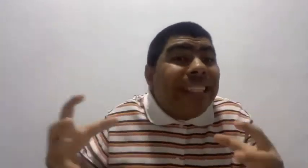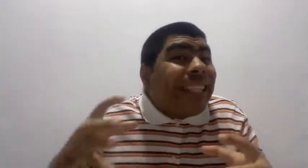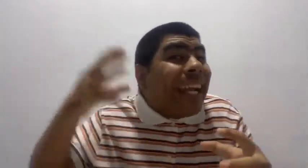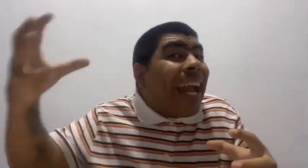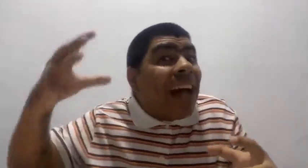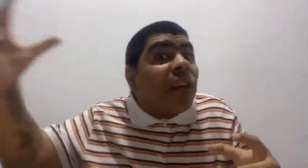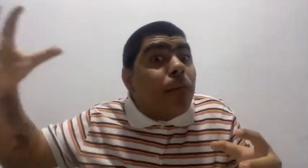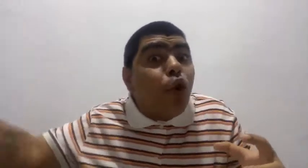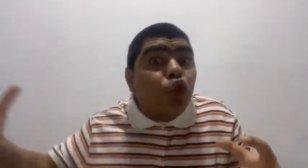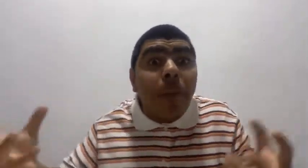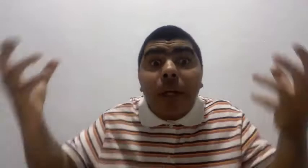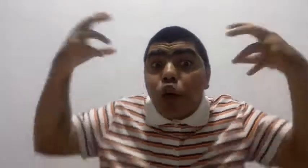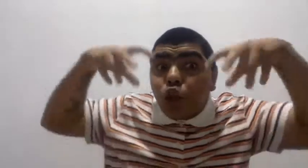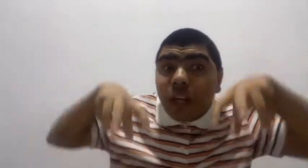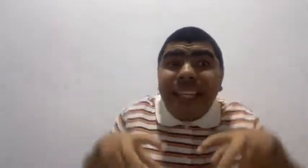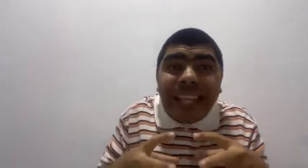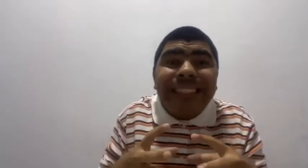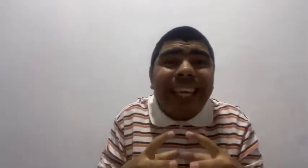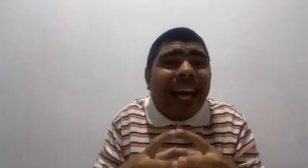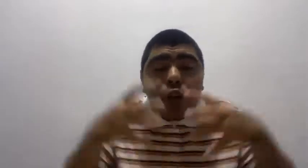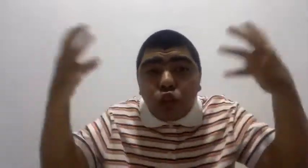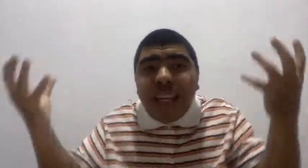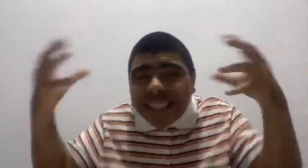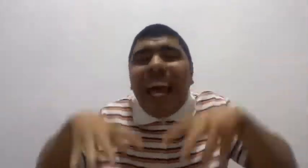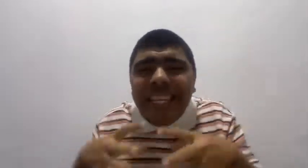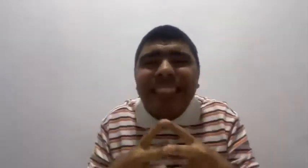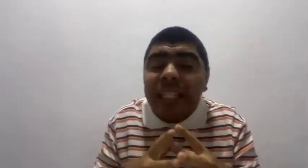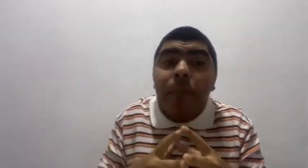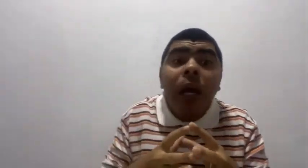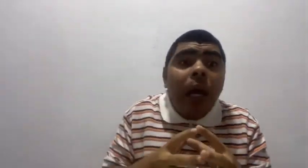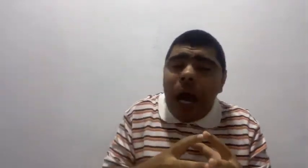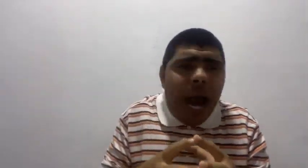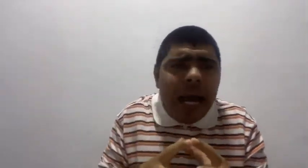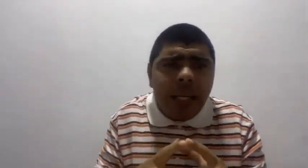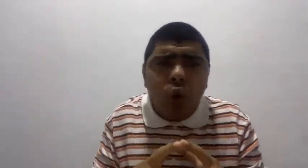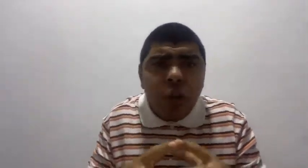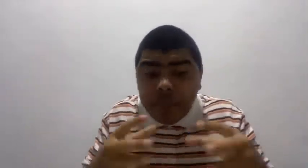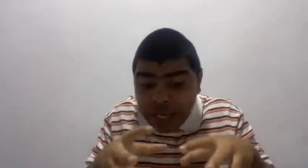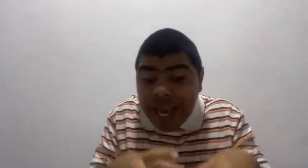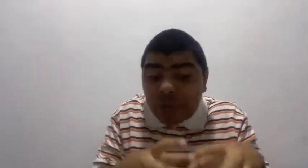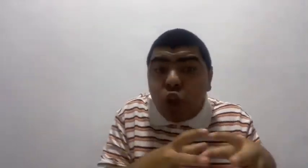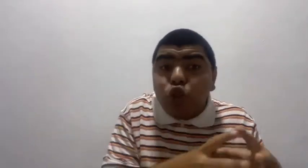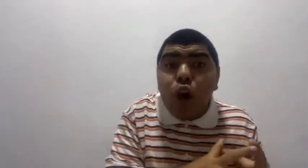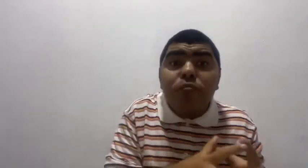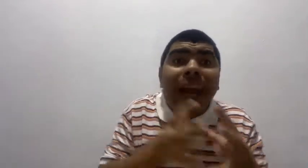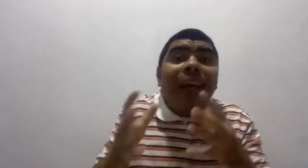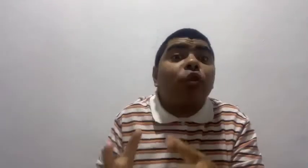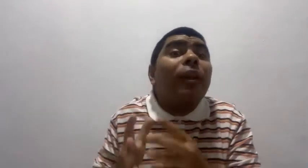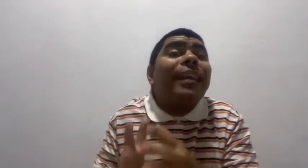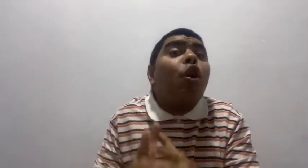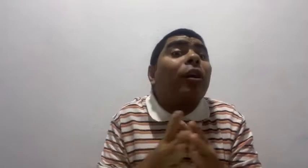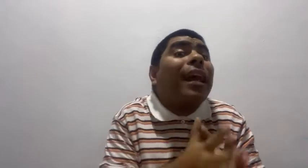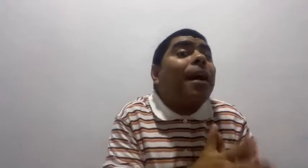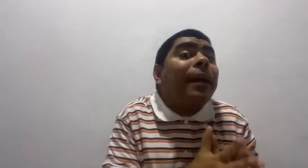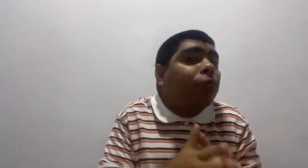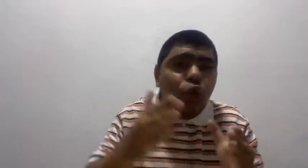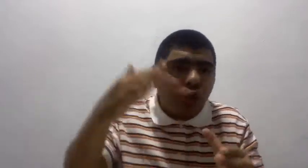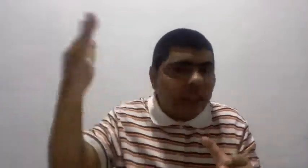gente que hace mucho, pero no tiene identidad, no tiene esencia. Aleluya. Y estos hombres, Jesús le dijo claramente: usted está